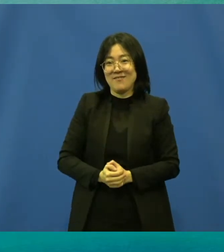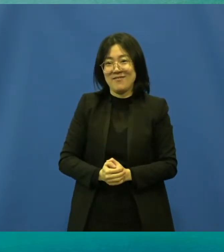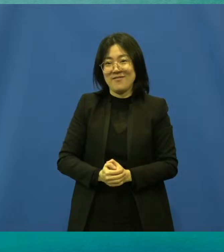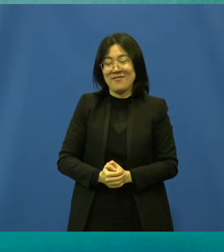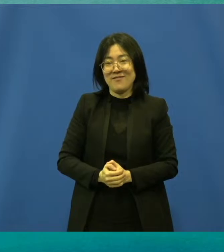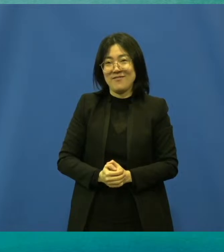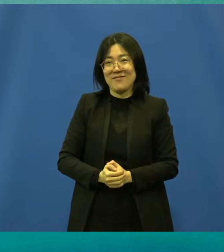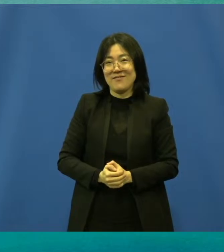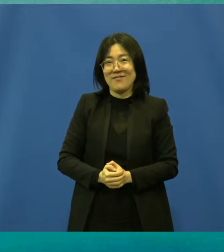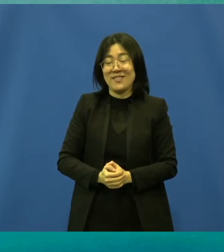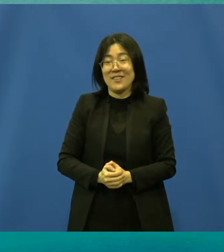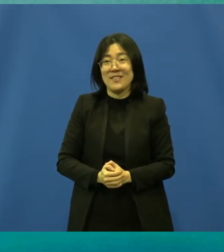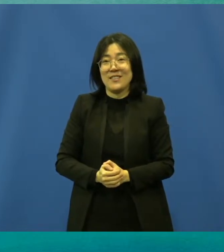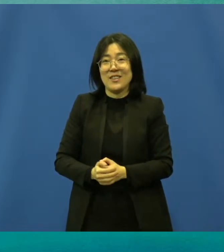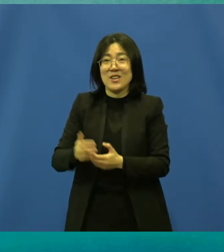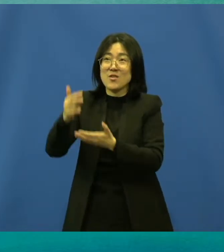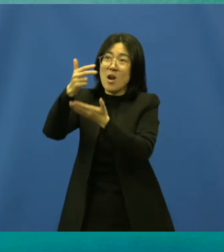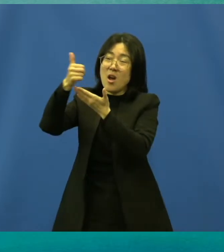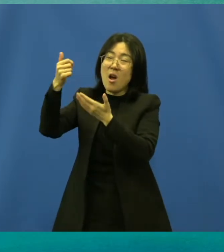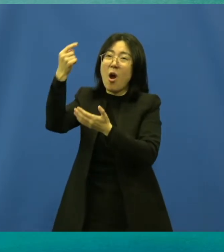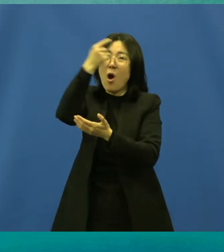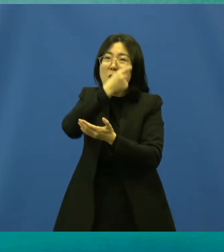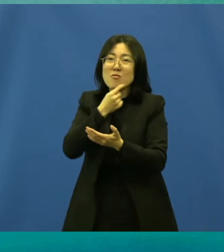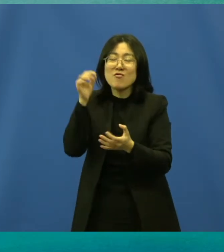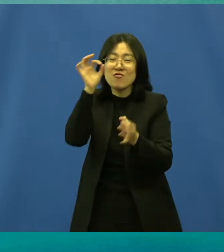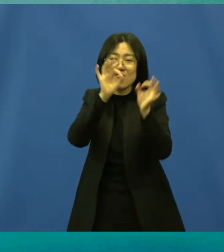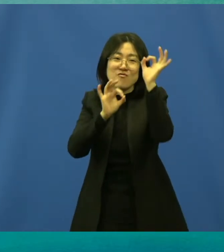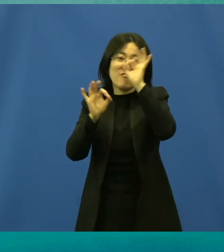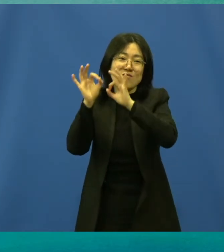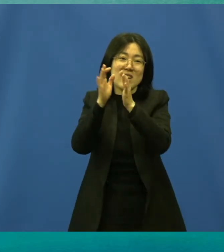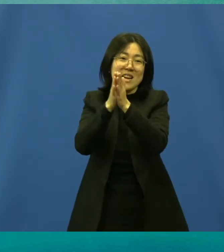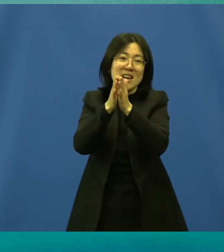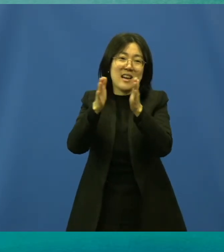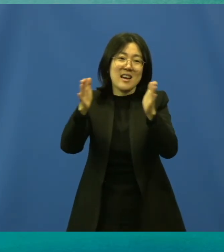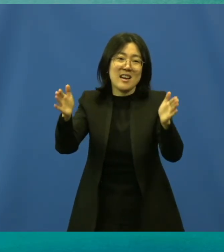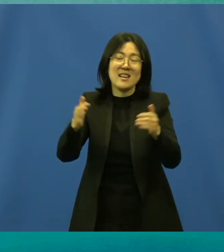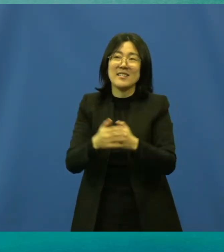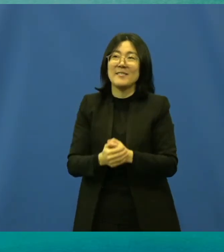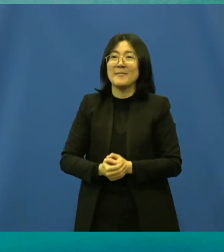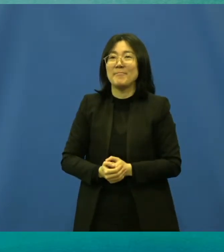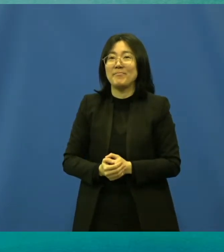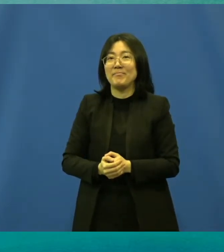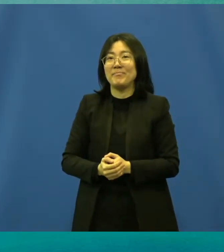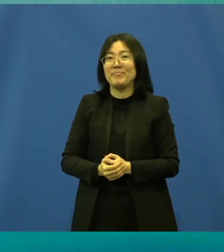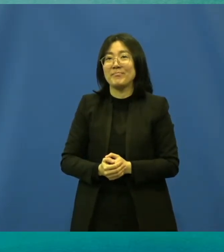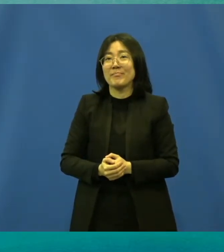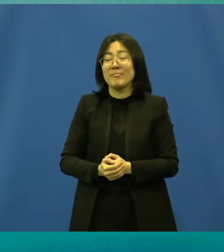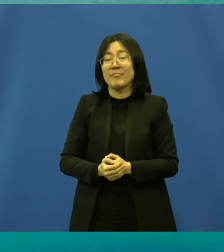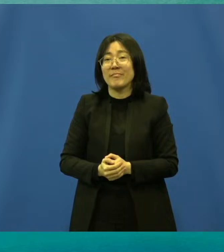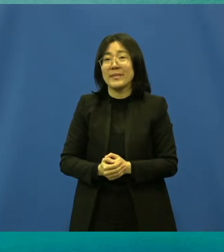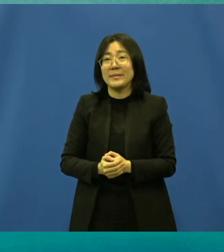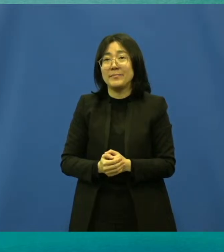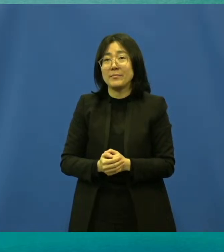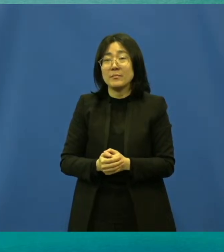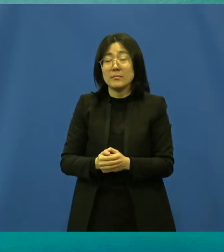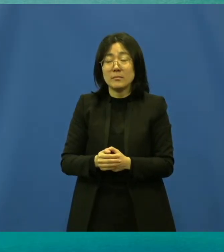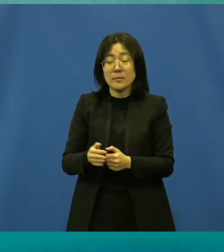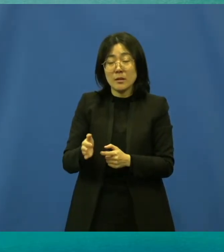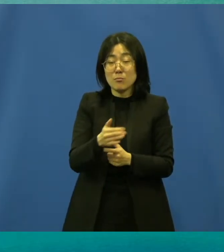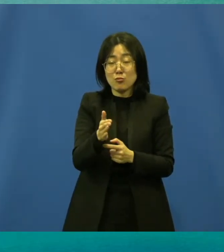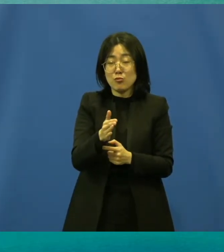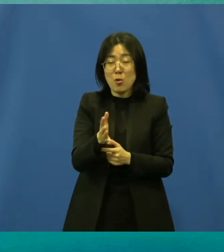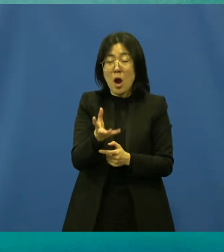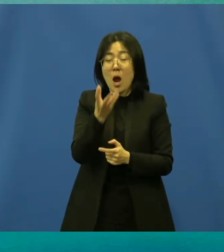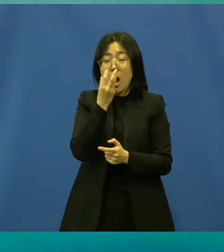요나가 물고기 뱃속에서 여호와의 얼굴을 구합니다. 자, 요나가 어디에서 기도합니까? 물고기 뱃속.